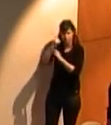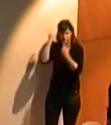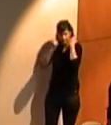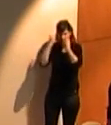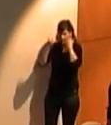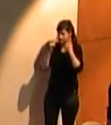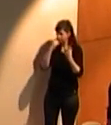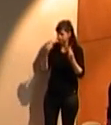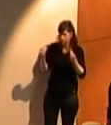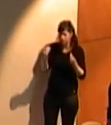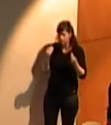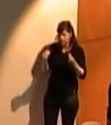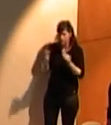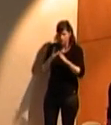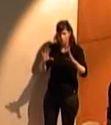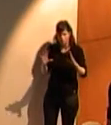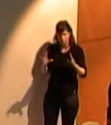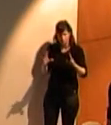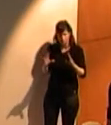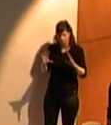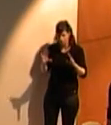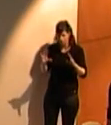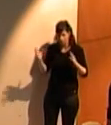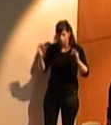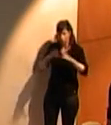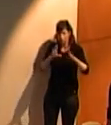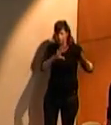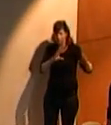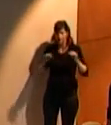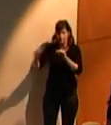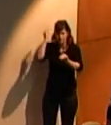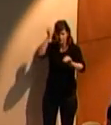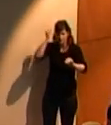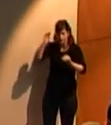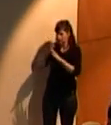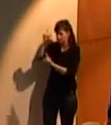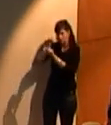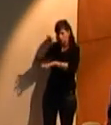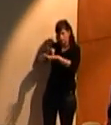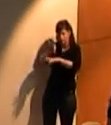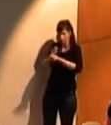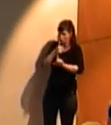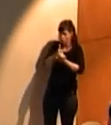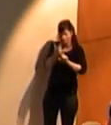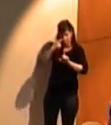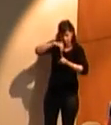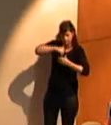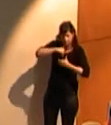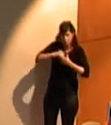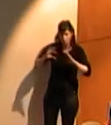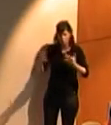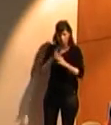sur l'impact de comment étaient ressentis les espaces de la psychiatrie par les personnes. Mince. Pardon.